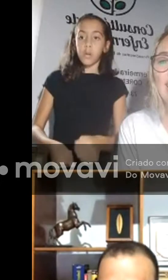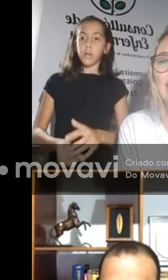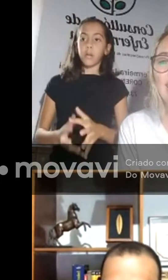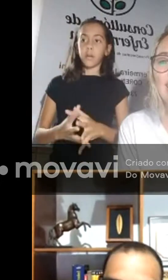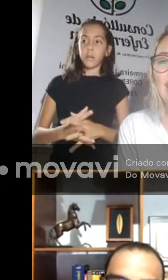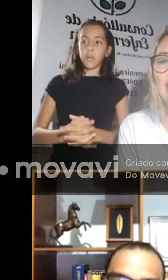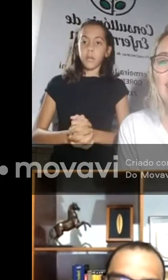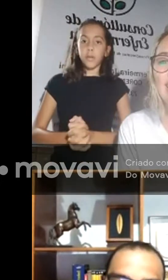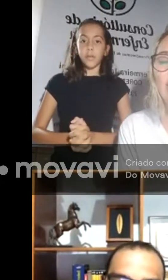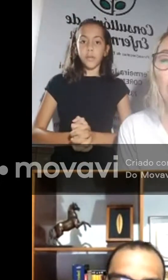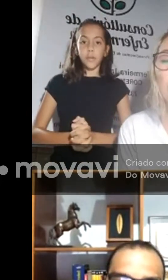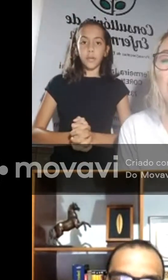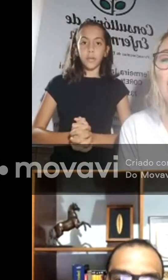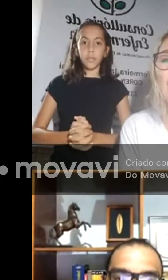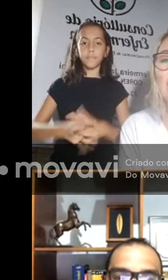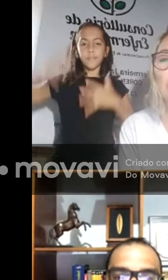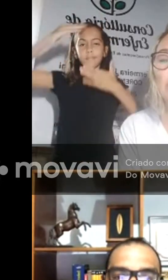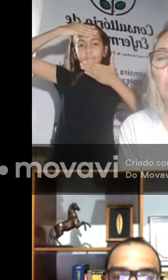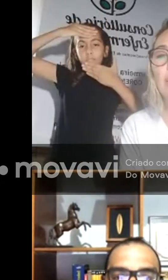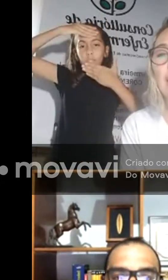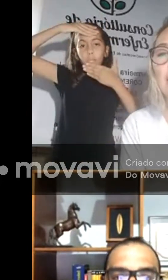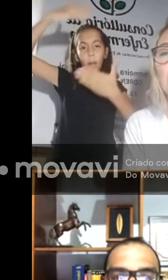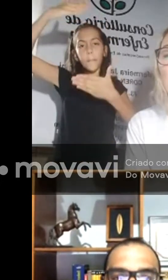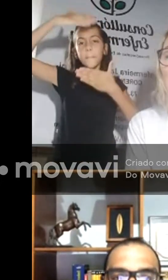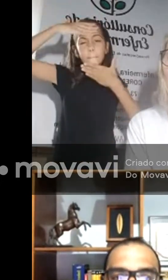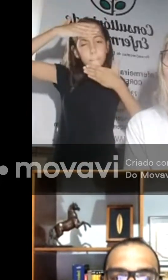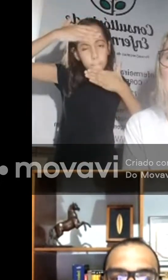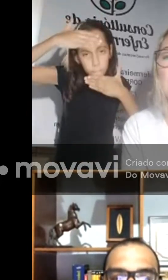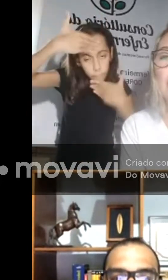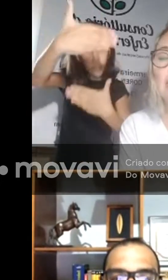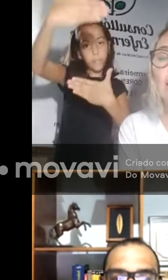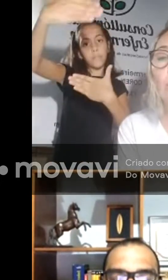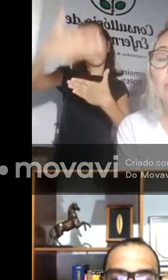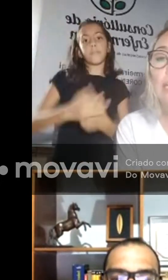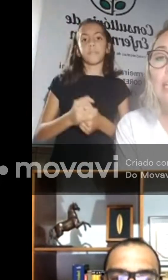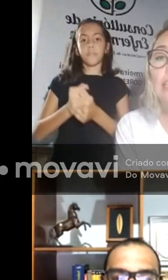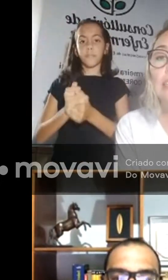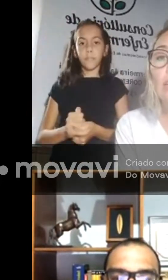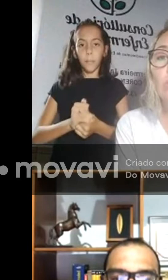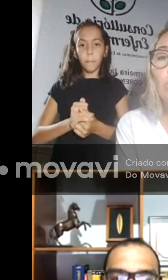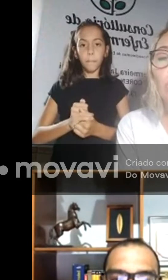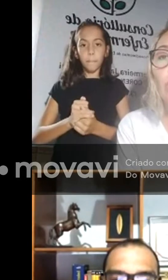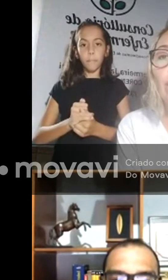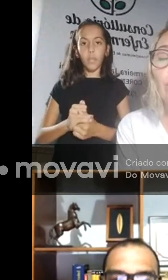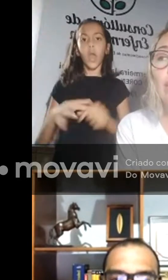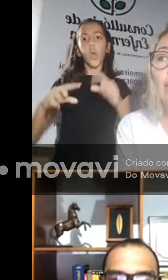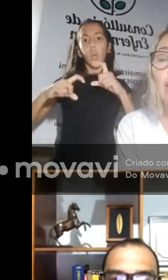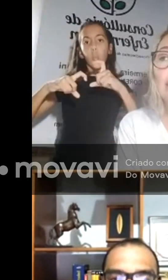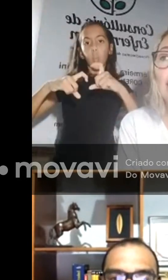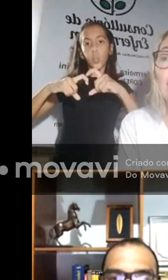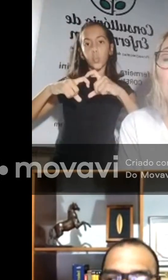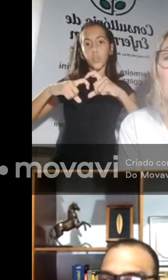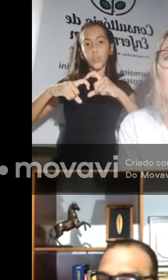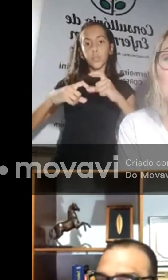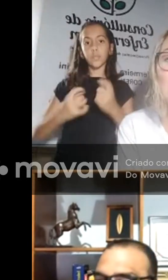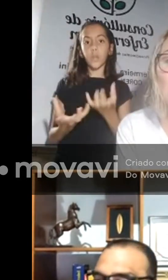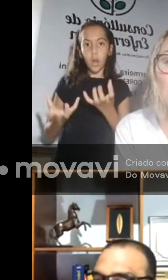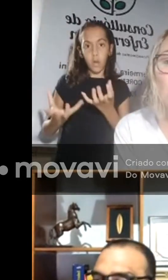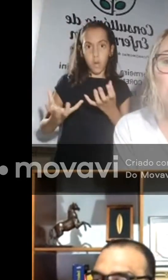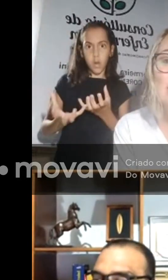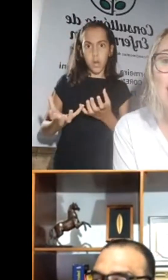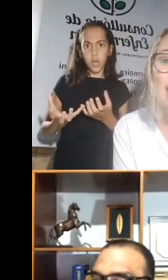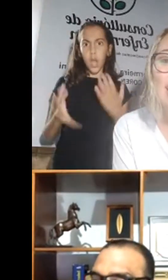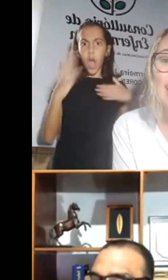disso também. Oh, obrigada, muito obrigada mesmo pela participação. Então, doutor, eu queria assim, antes da